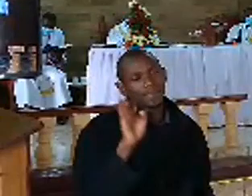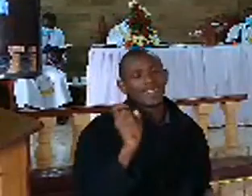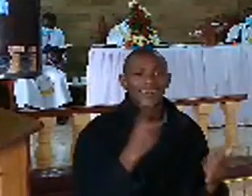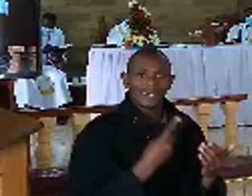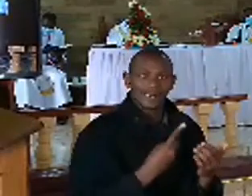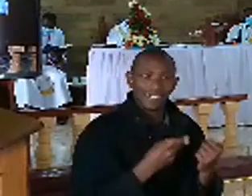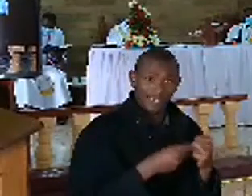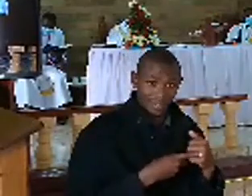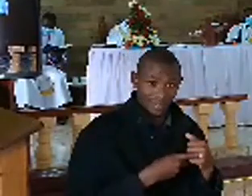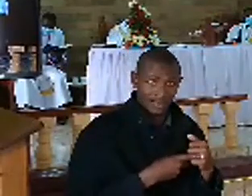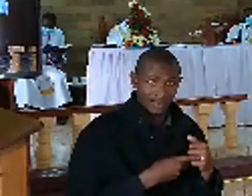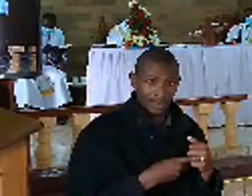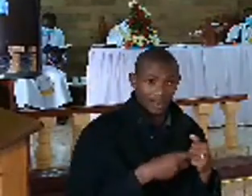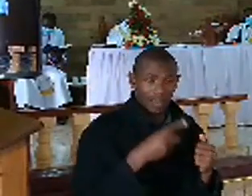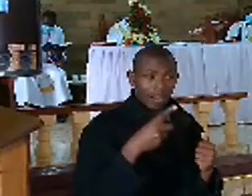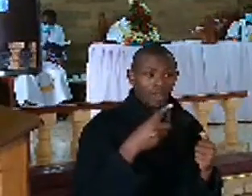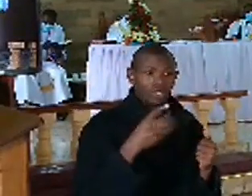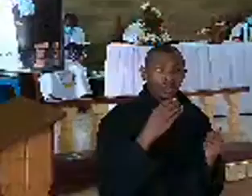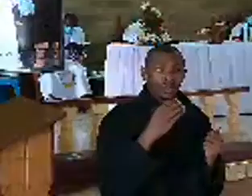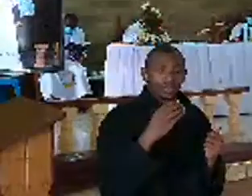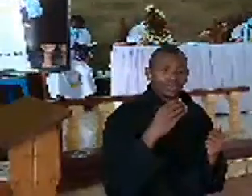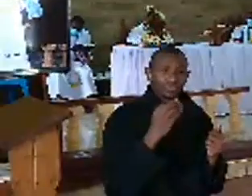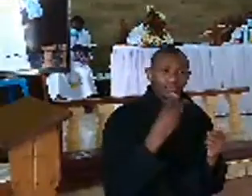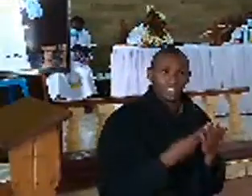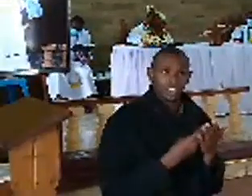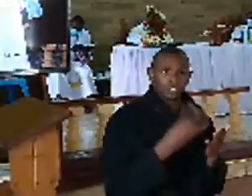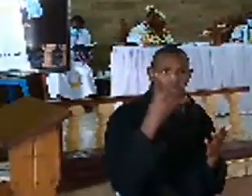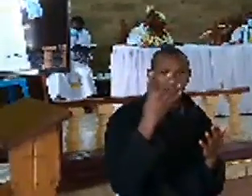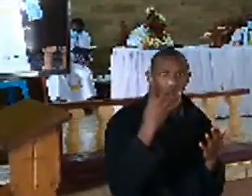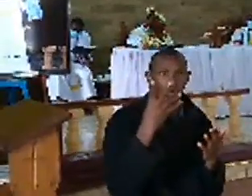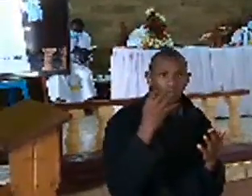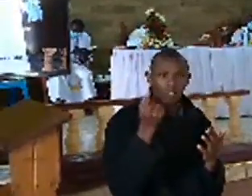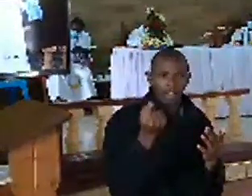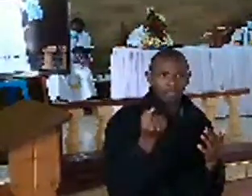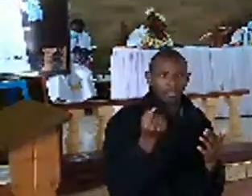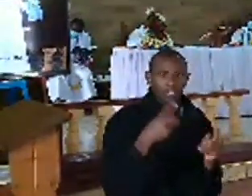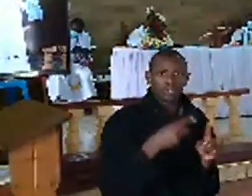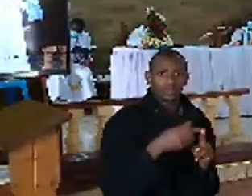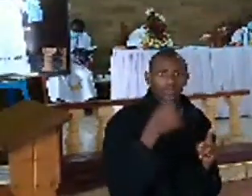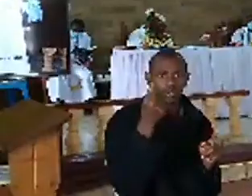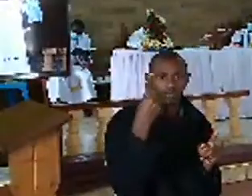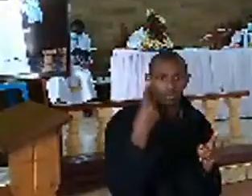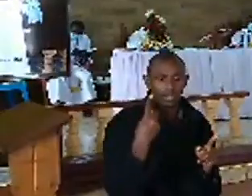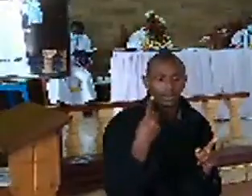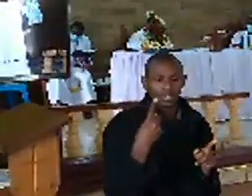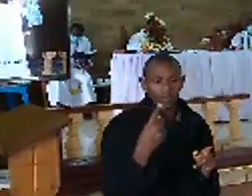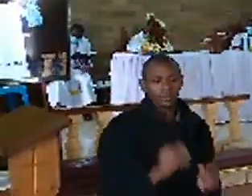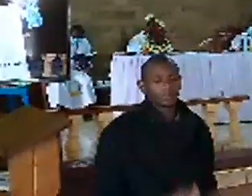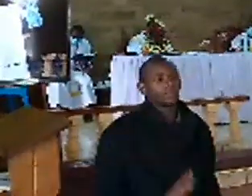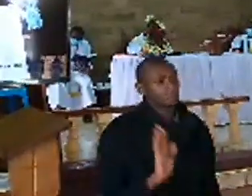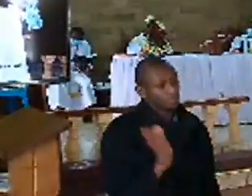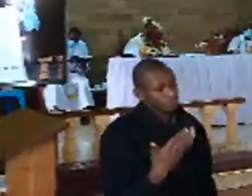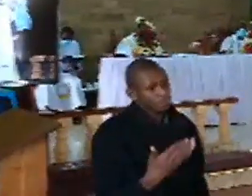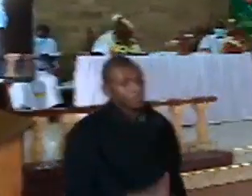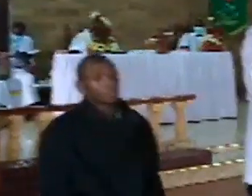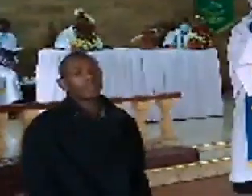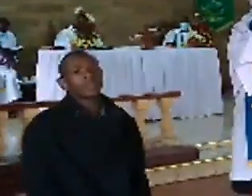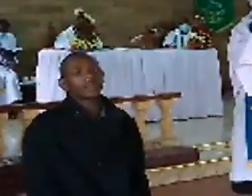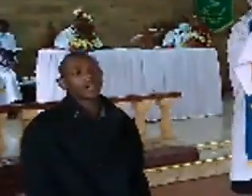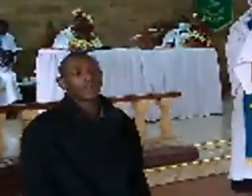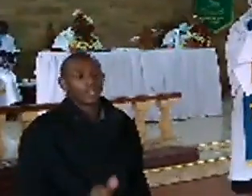51 na riri uhoro ucio wathira akiharĩria